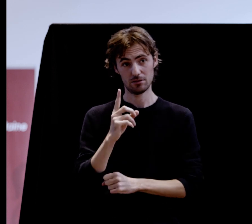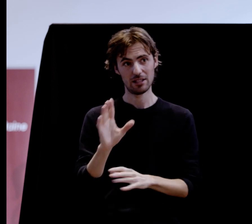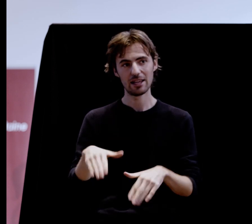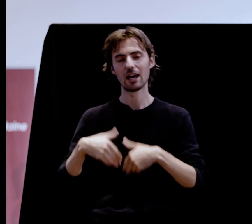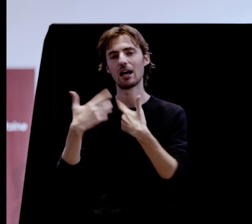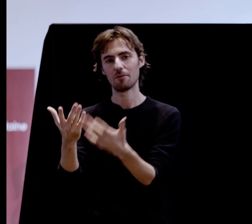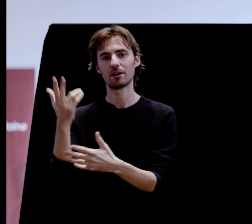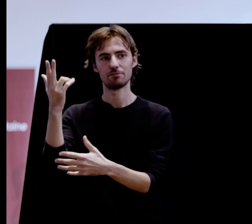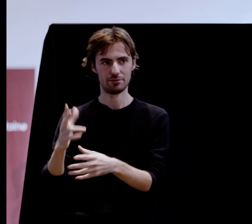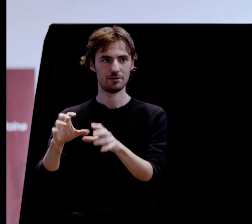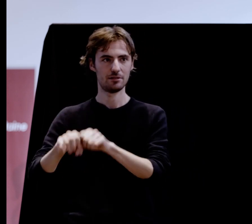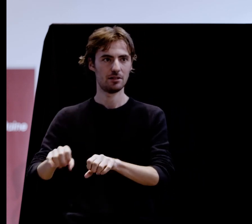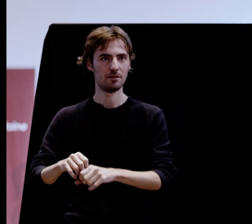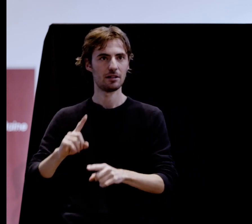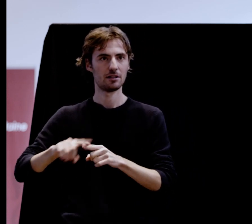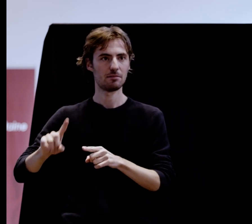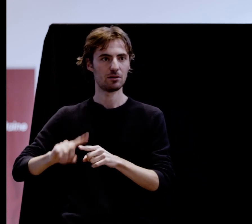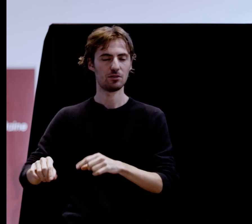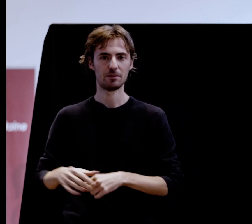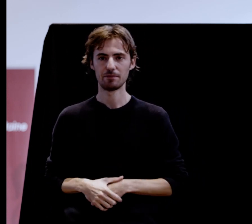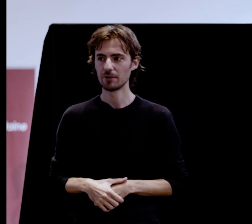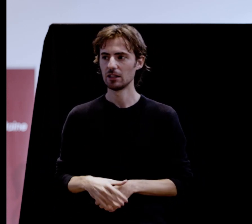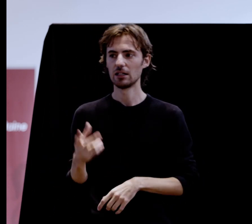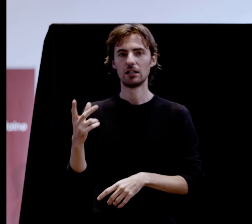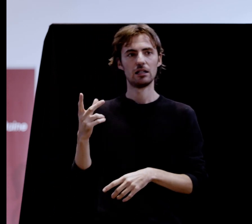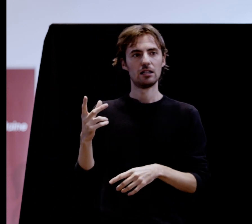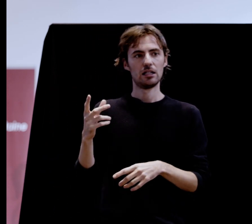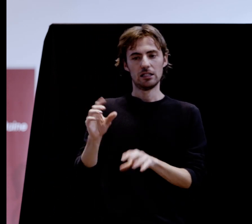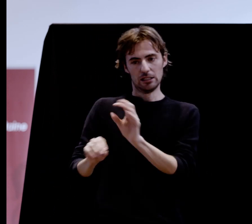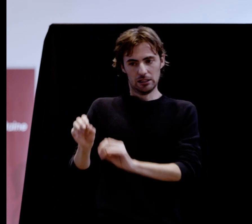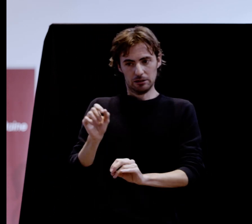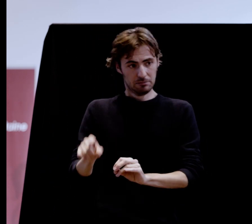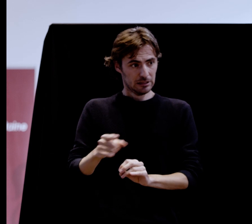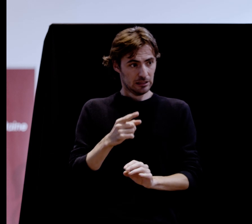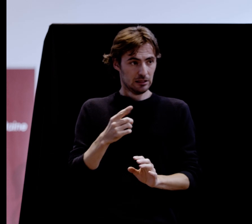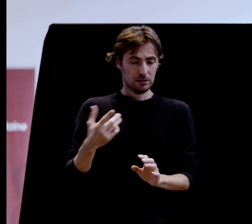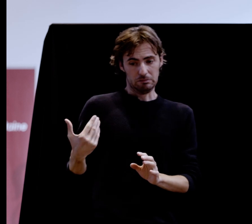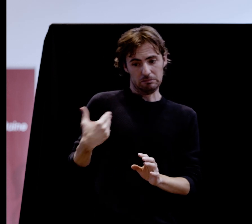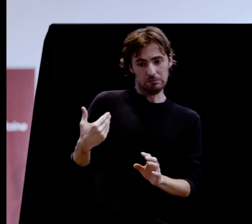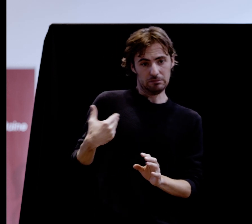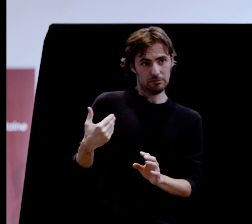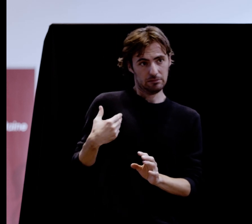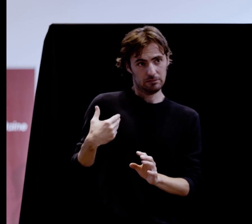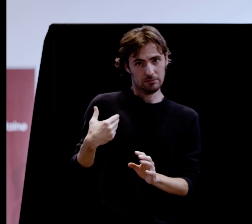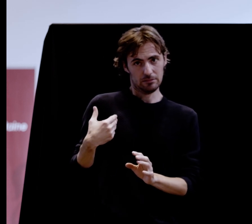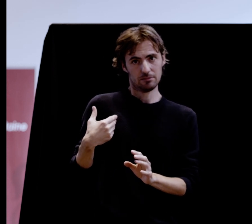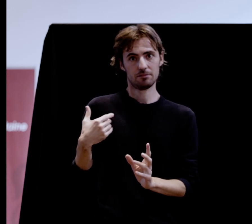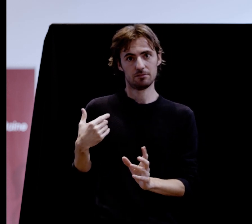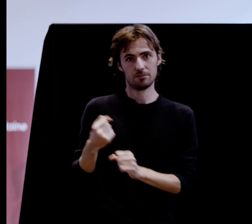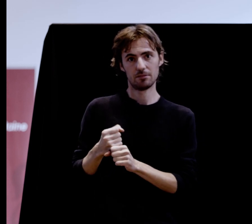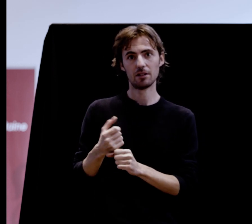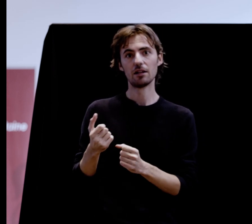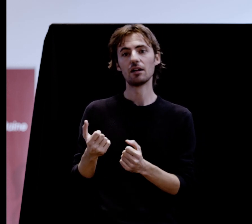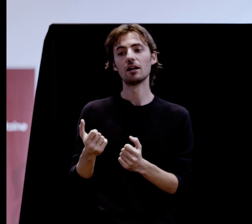spermatozoïdes. Ce type de traitement existe depuis quelques années seulement, et il est proposé surtout si on a un